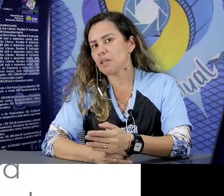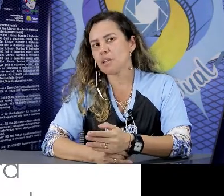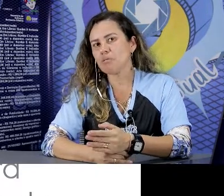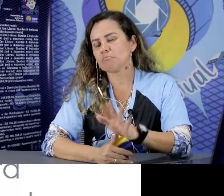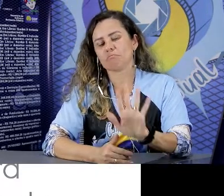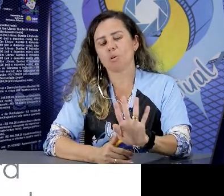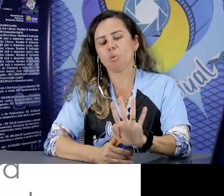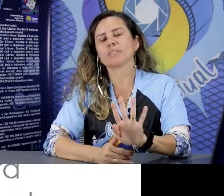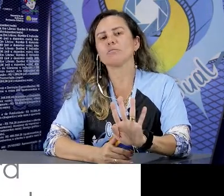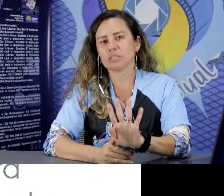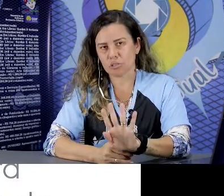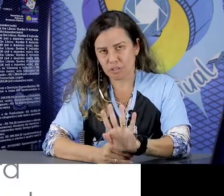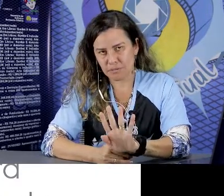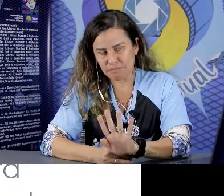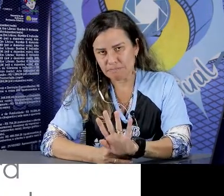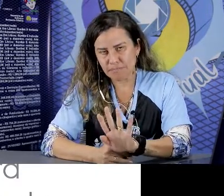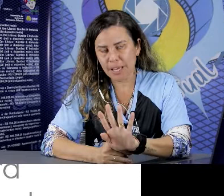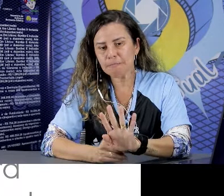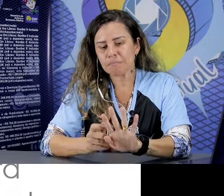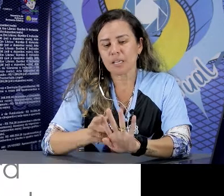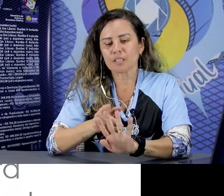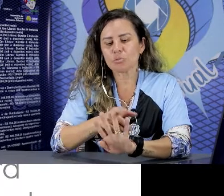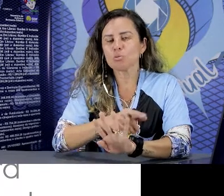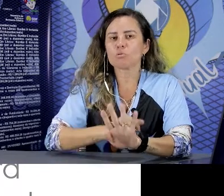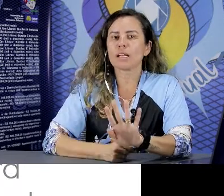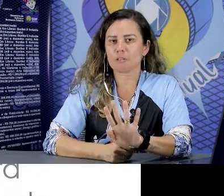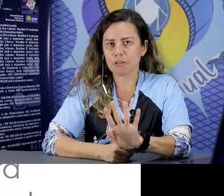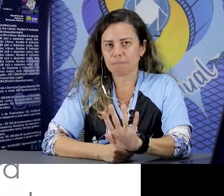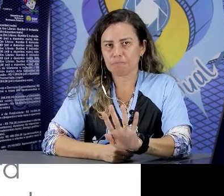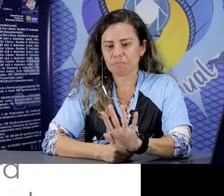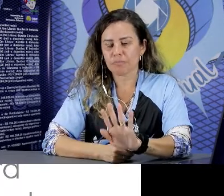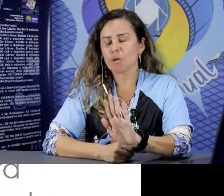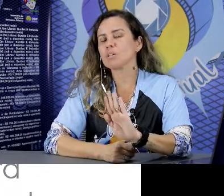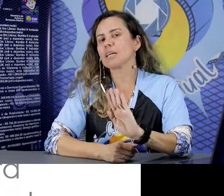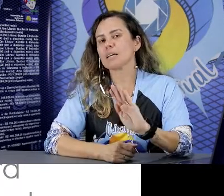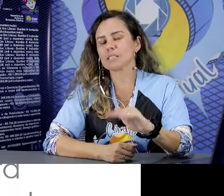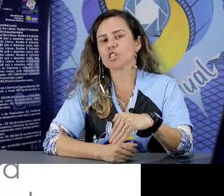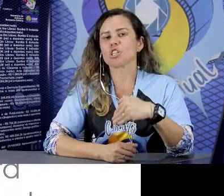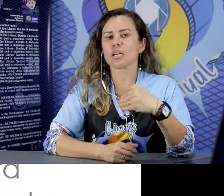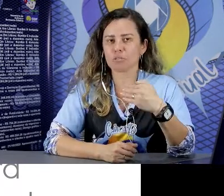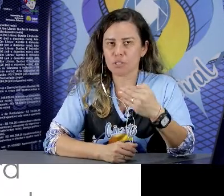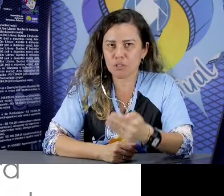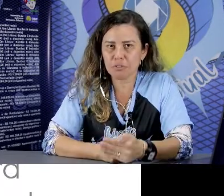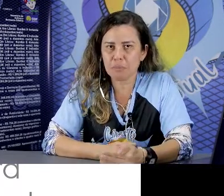perdeu 4 anos, né, do uso da língua. Quando a criança chega no ensino